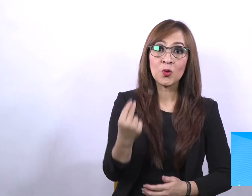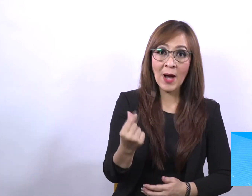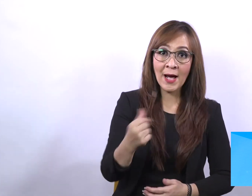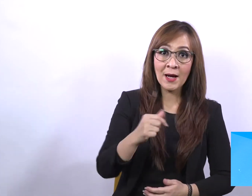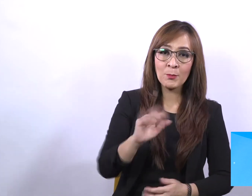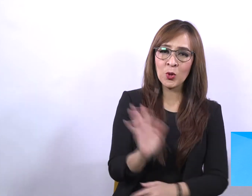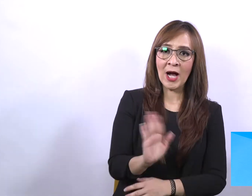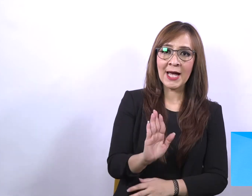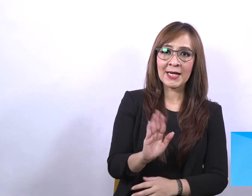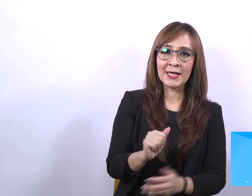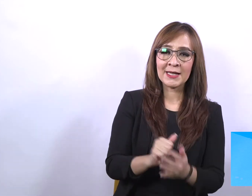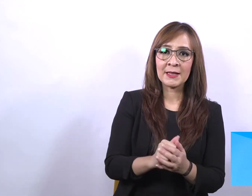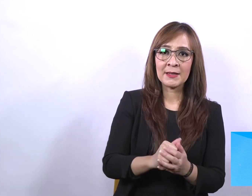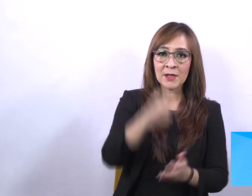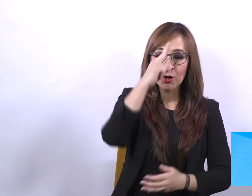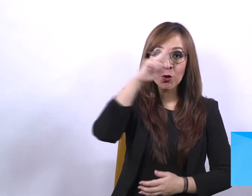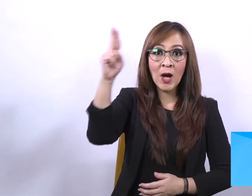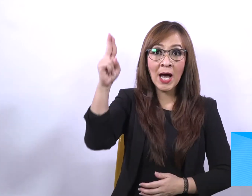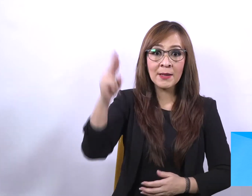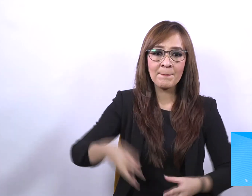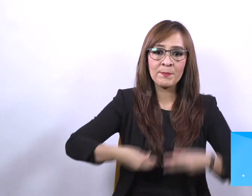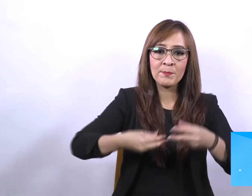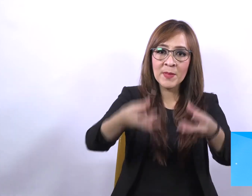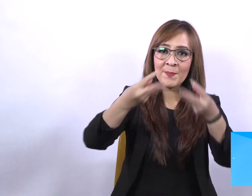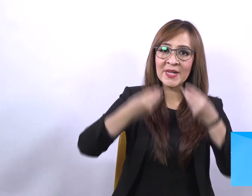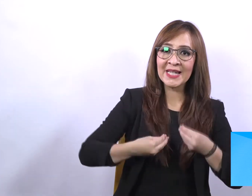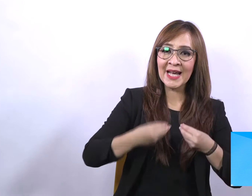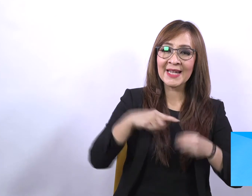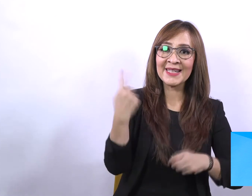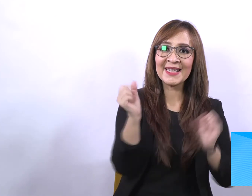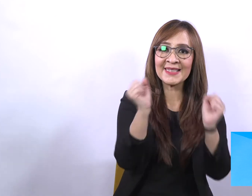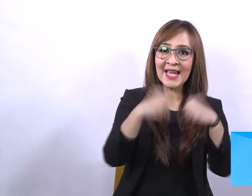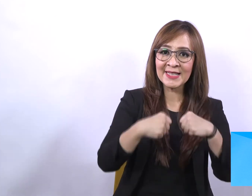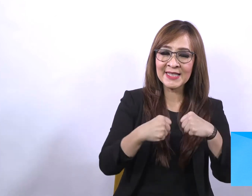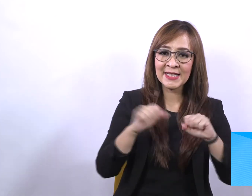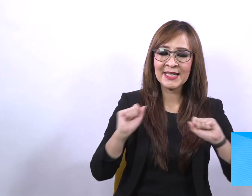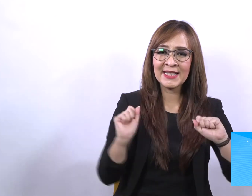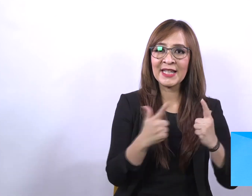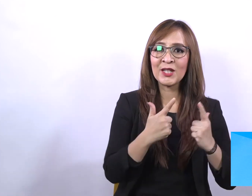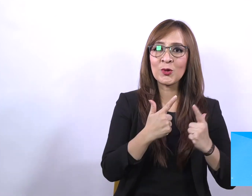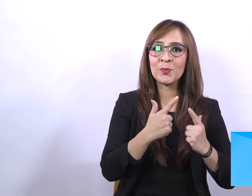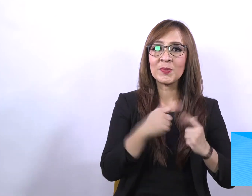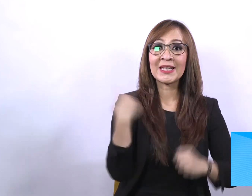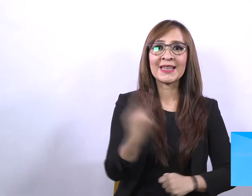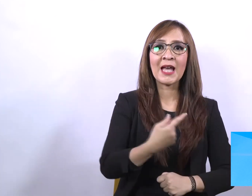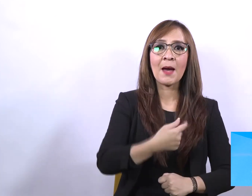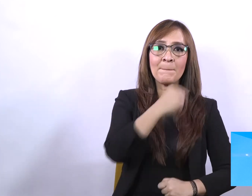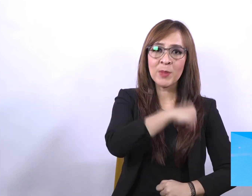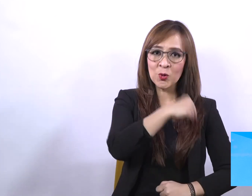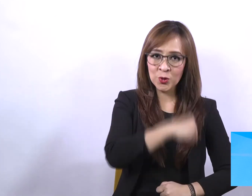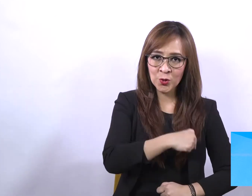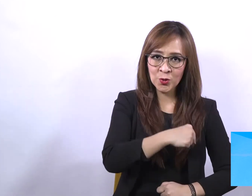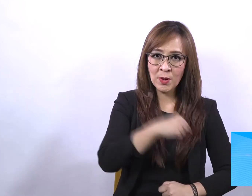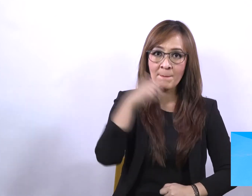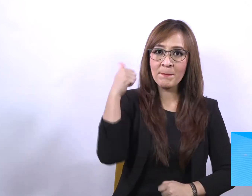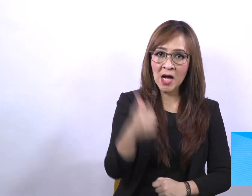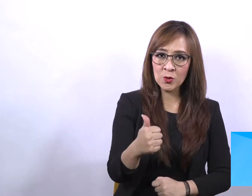berjanji untuk memberikan kehidupan yang beruntung Amin sama-sama bilang sama saya hidup saya beruntung